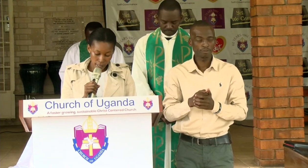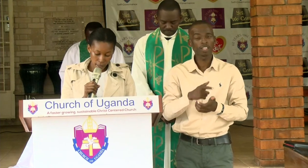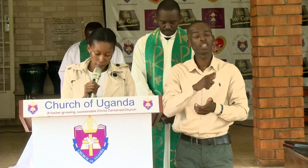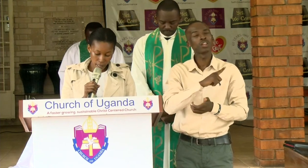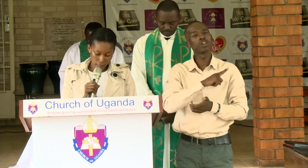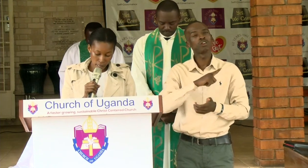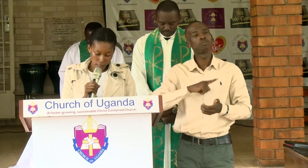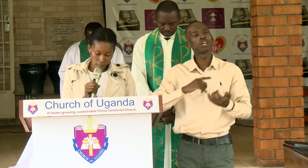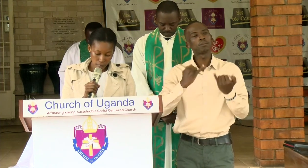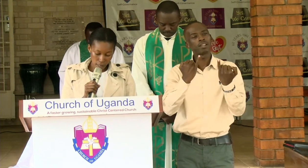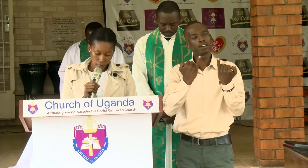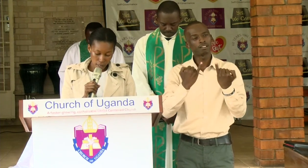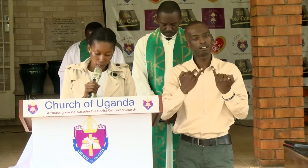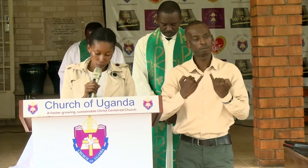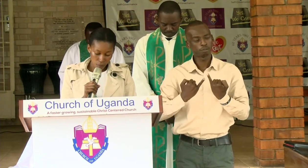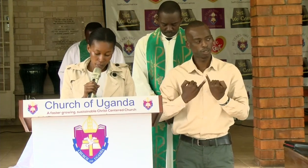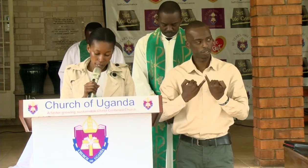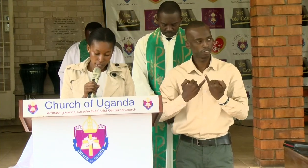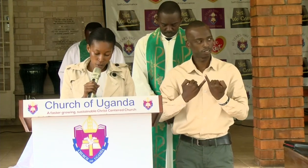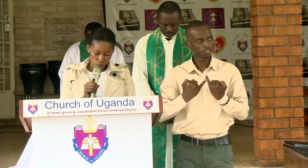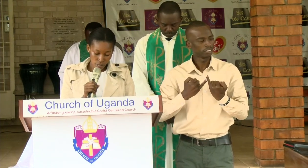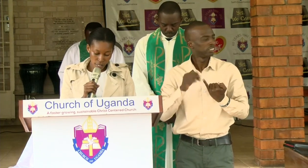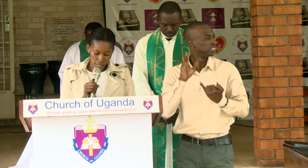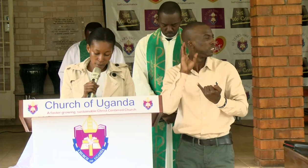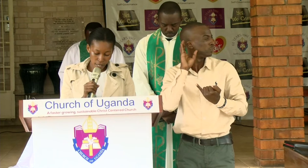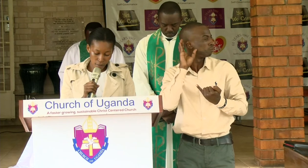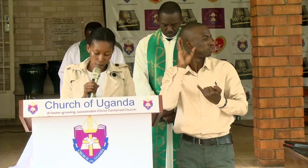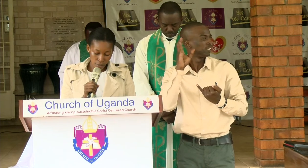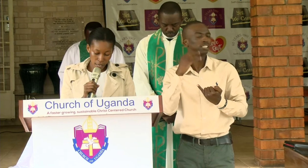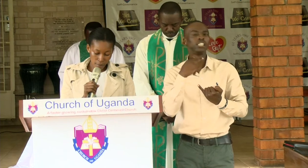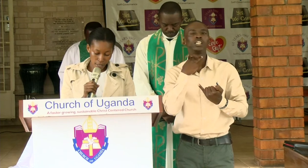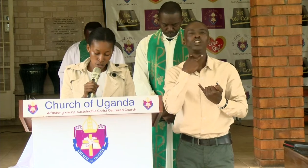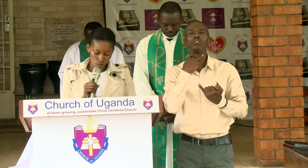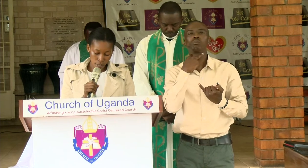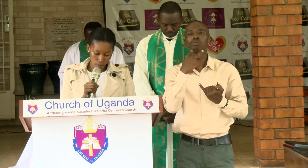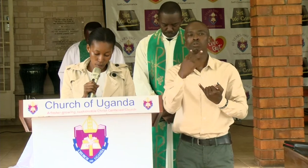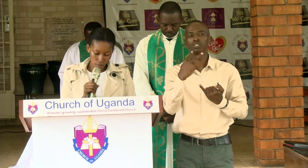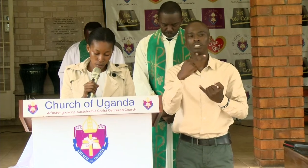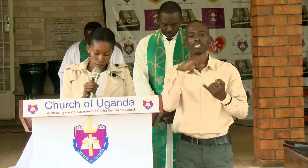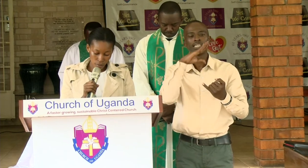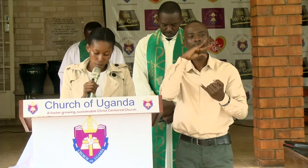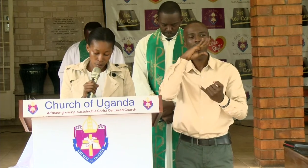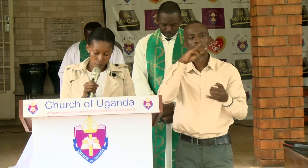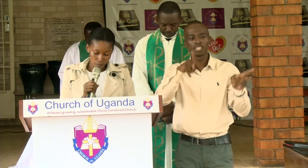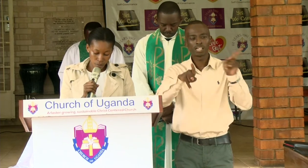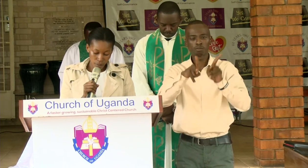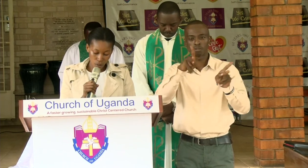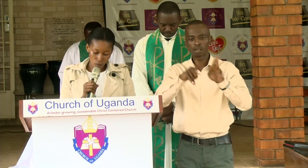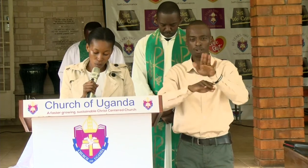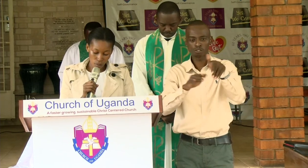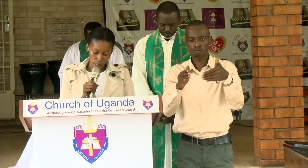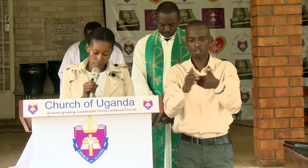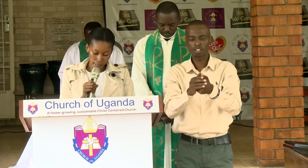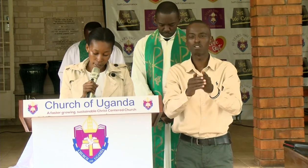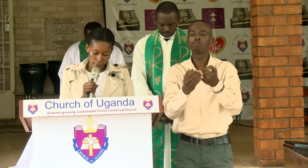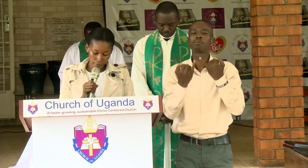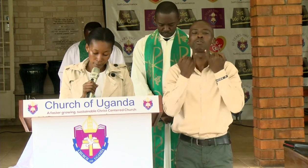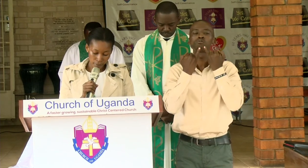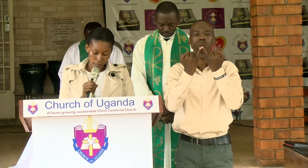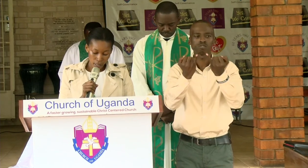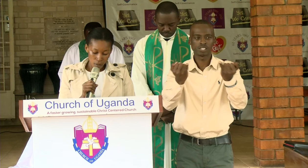Mukama n'angamba nti, mpulidde eddoboozi ly'ebigambo by'abantu bano bye